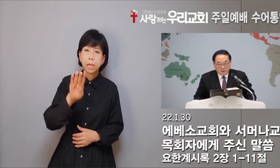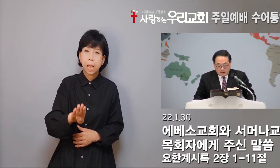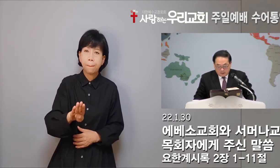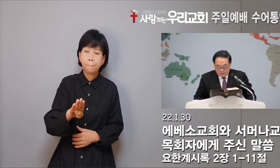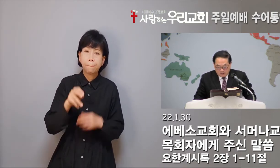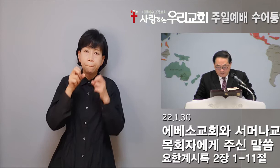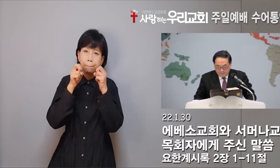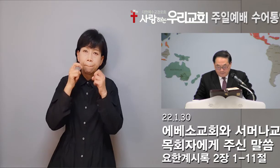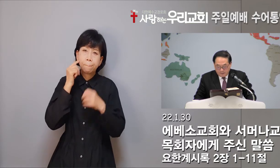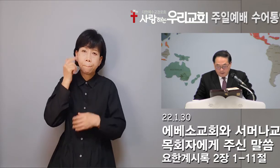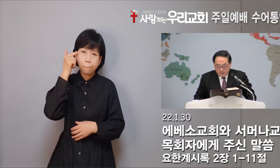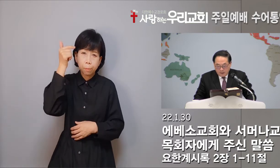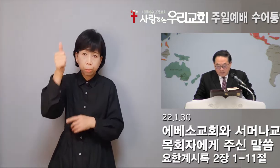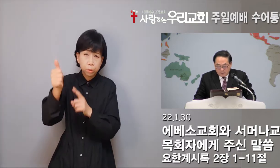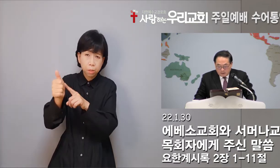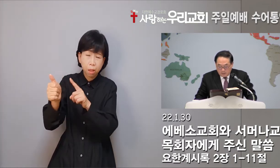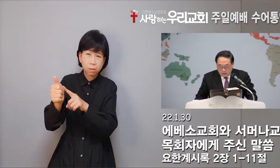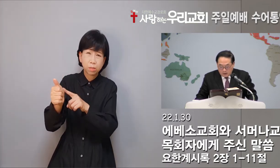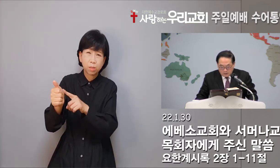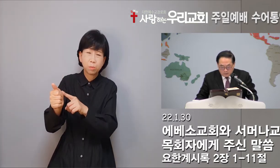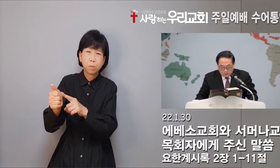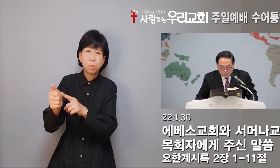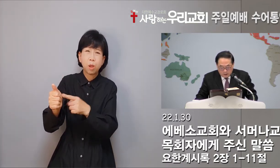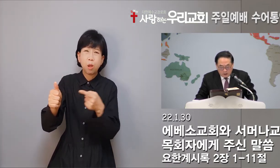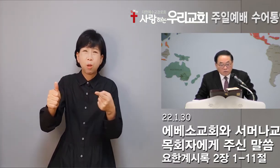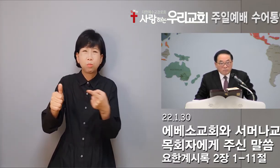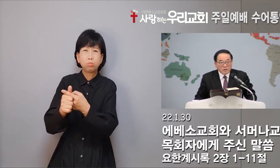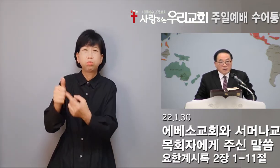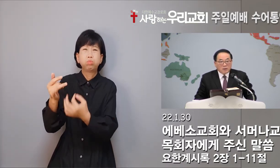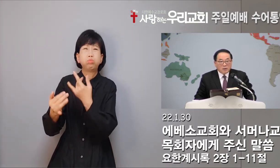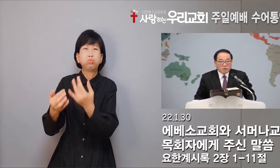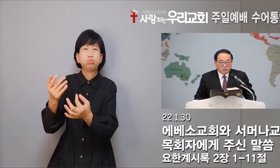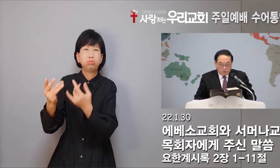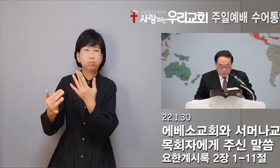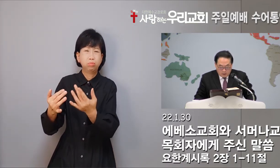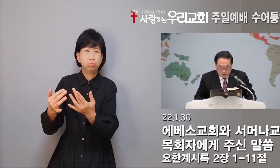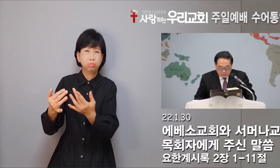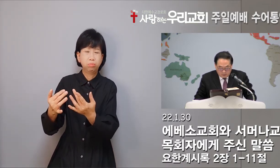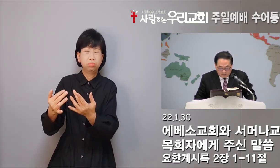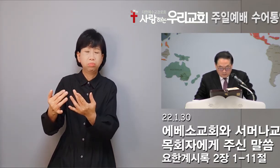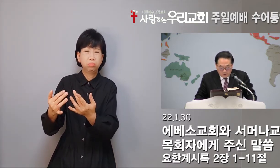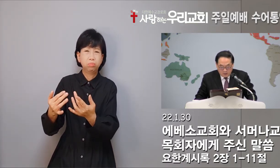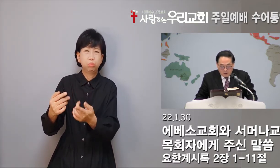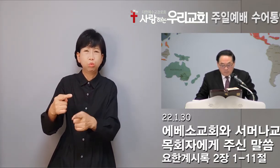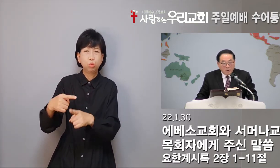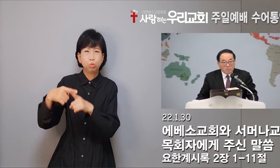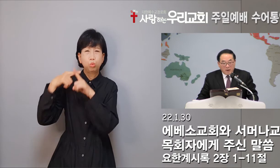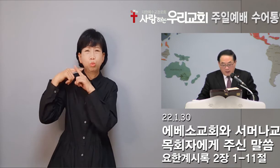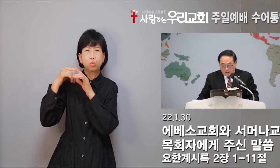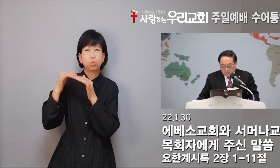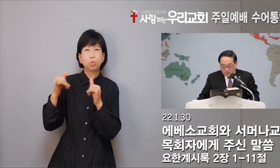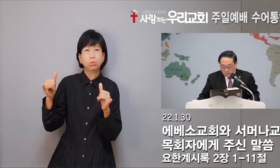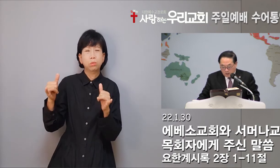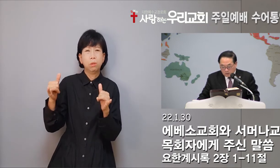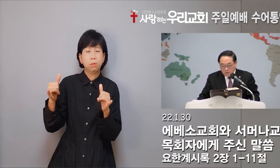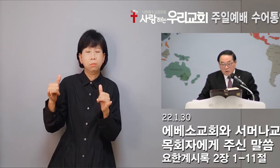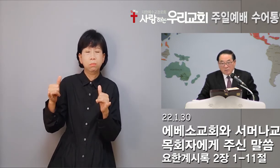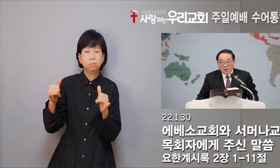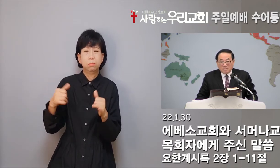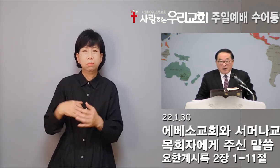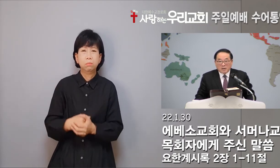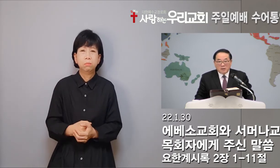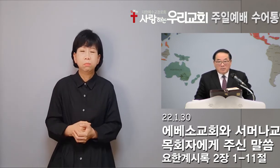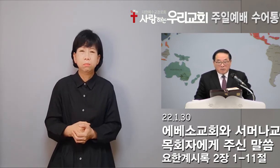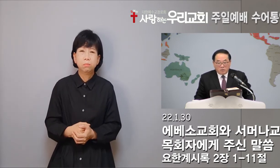사건이 일어났습니다. 그는 서머나 교회의 12번째 순교자였던 것입니다. 명백하게도 서머나